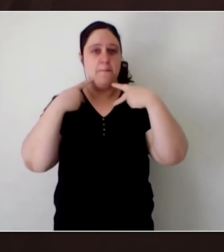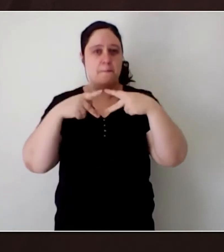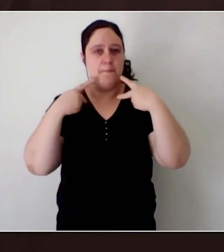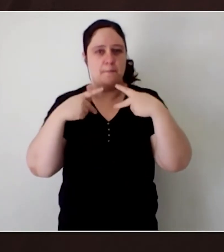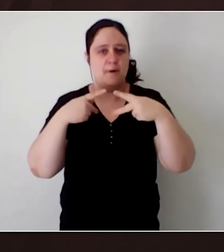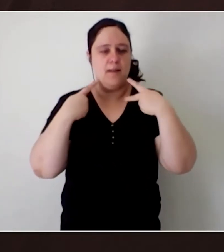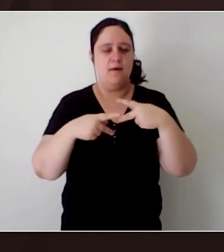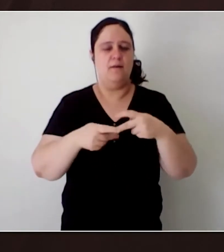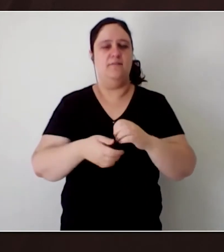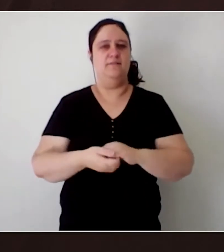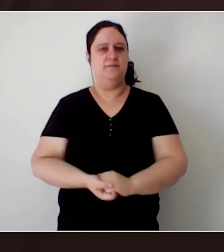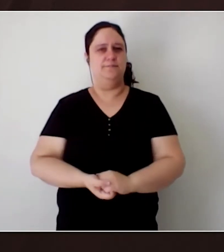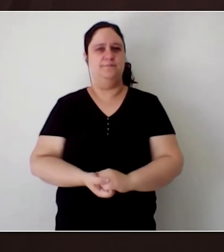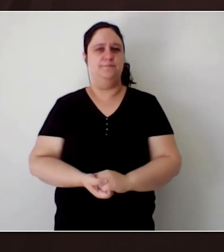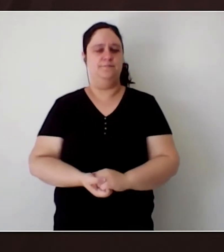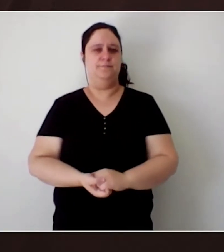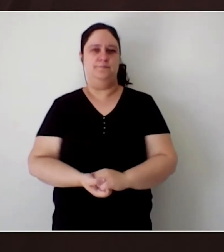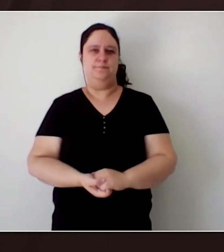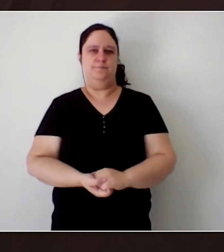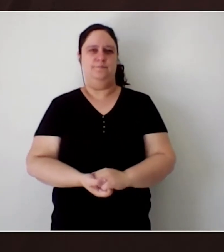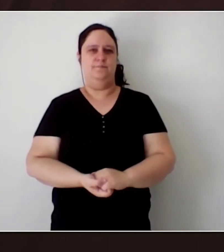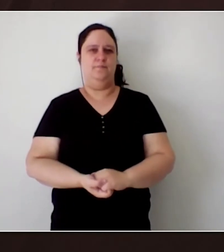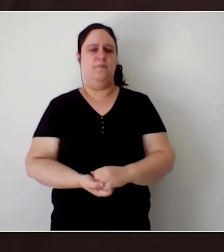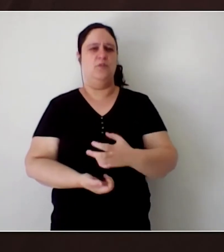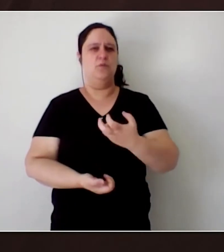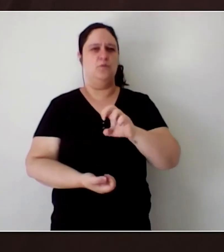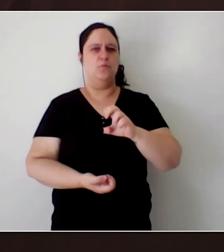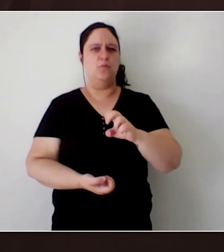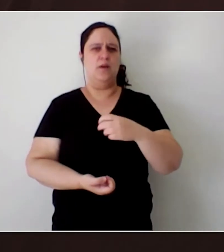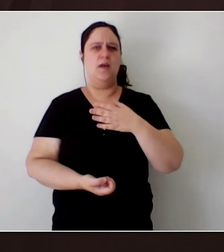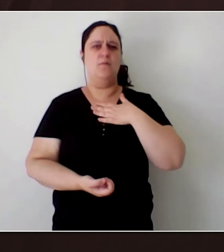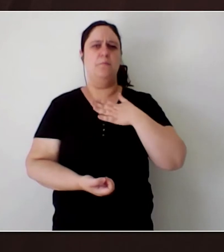Não quero construir o meu próprio reinozinho. Não quero construir meu próprio